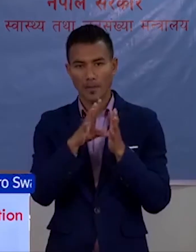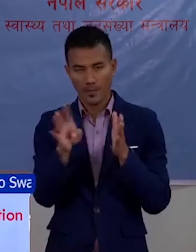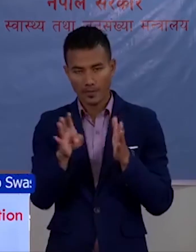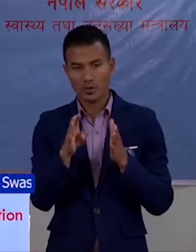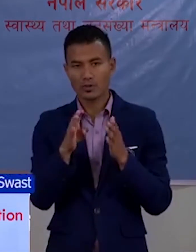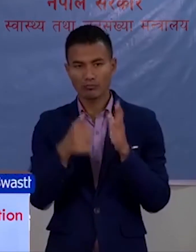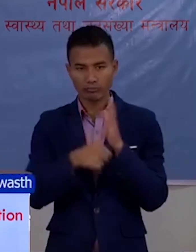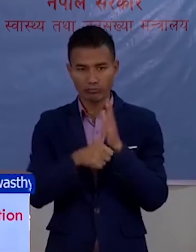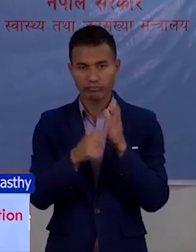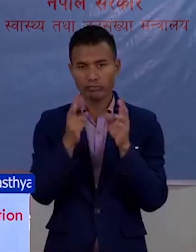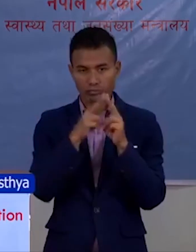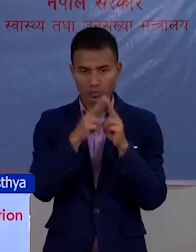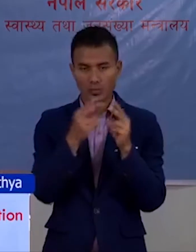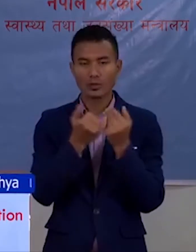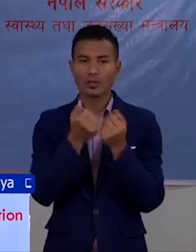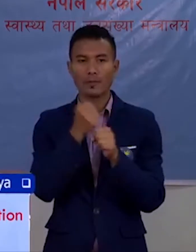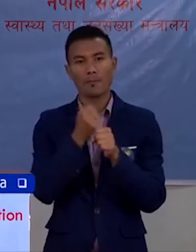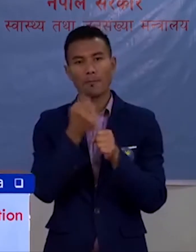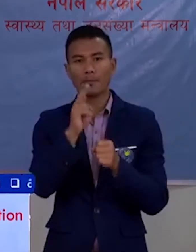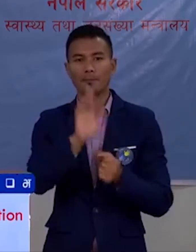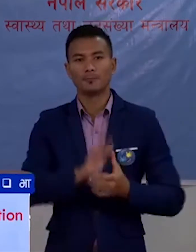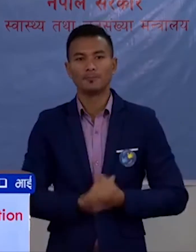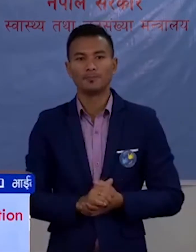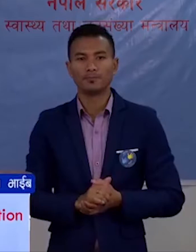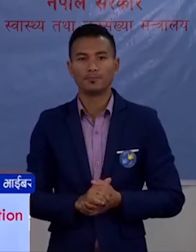मार्फत ट्रेसिङको कार्य भइरहेको छ।